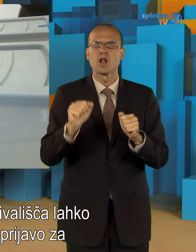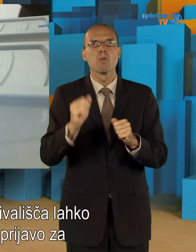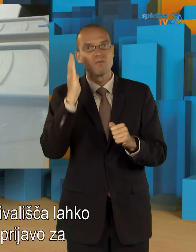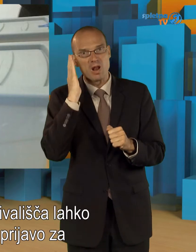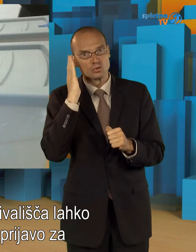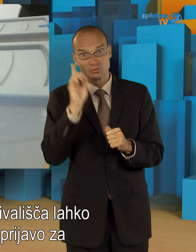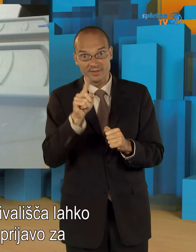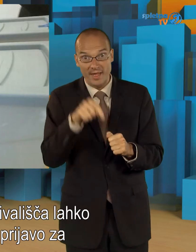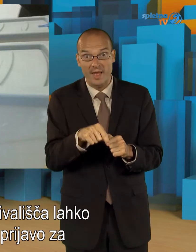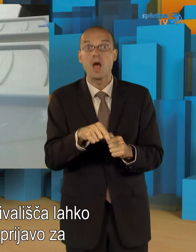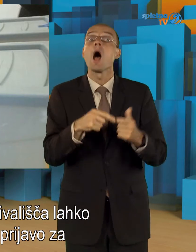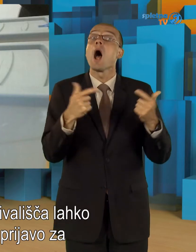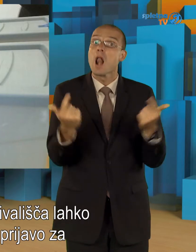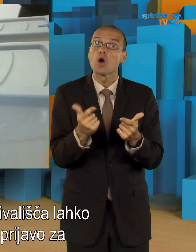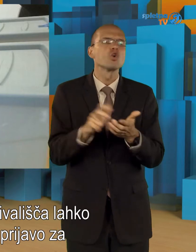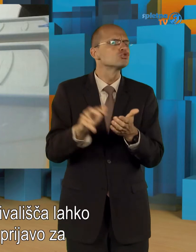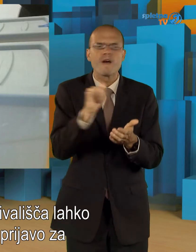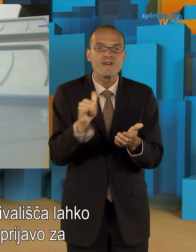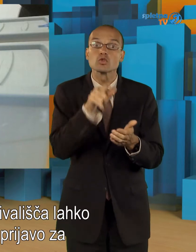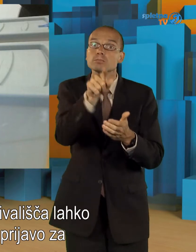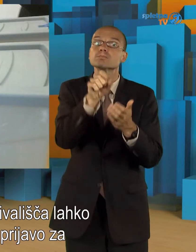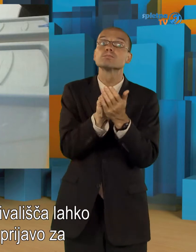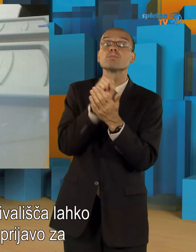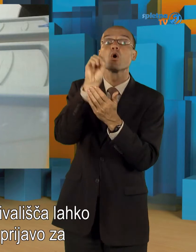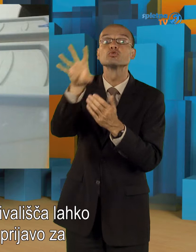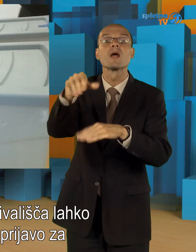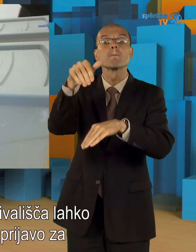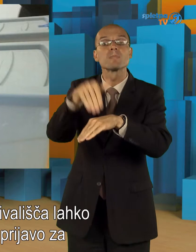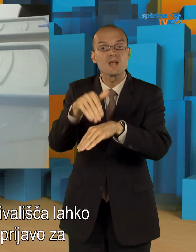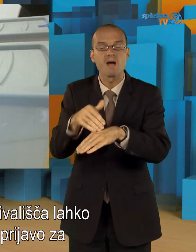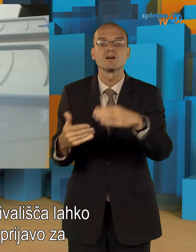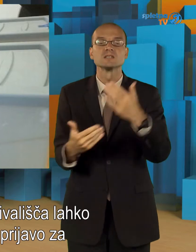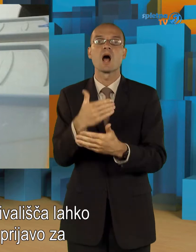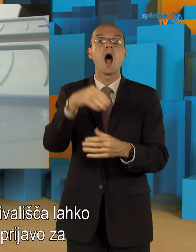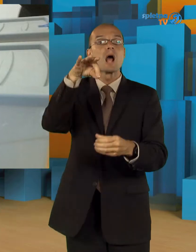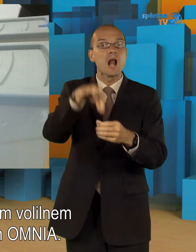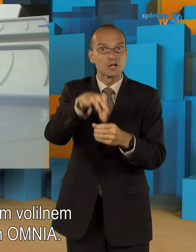prijavo za glasovanje v drugem volilnem okraju na voliščih Omnija.